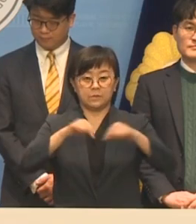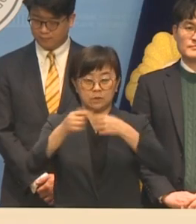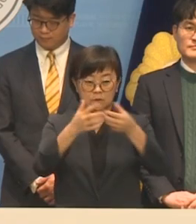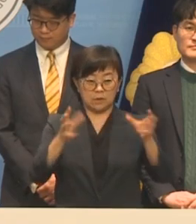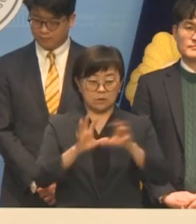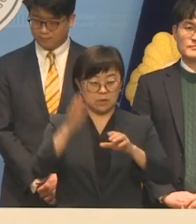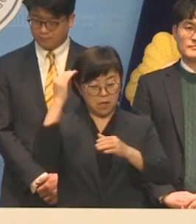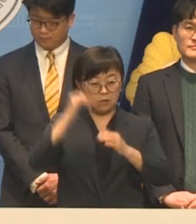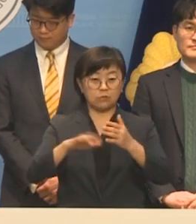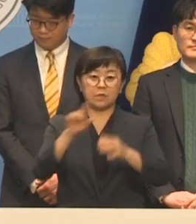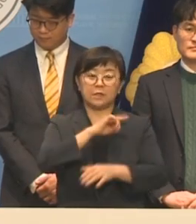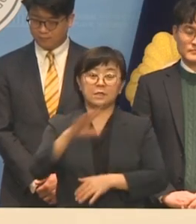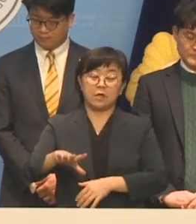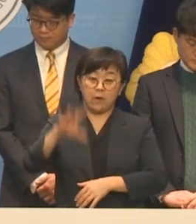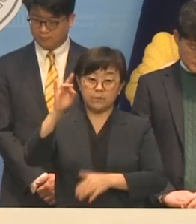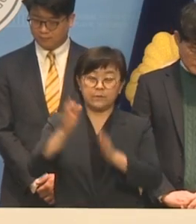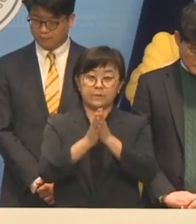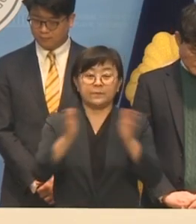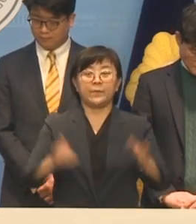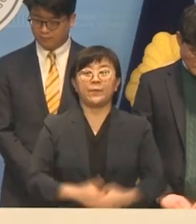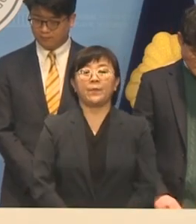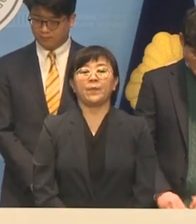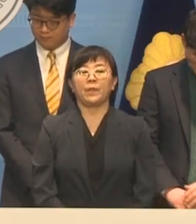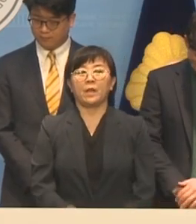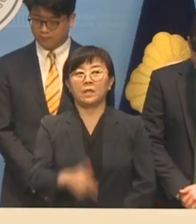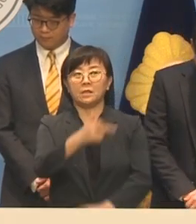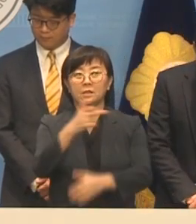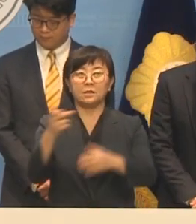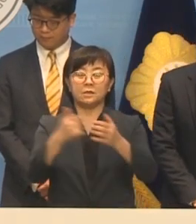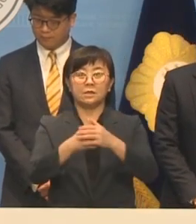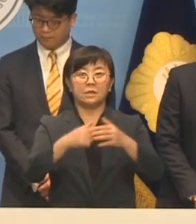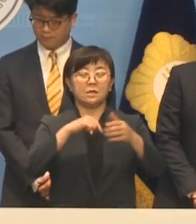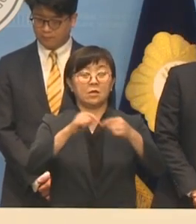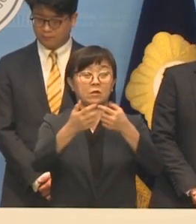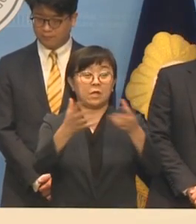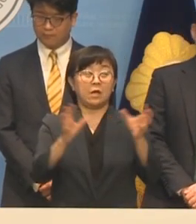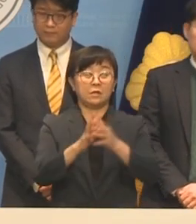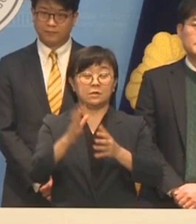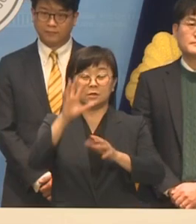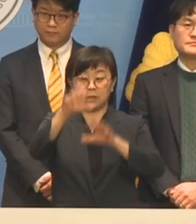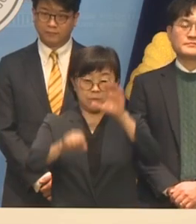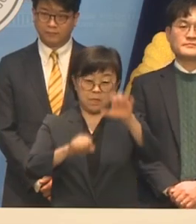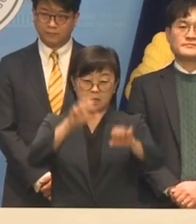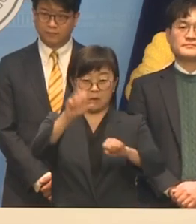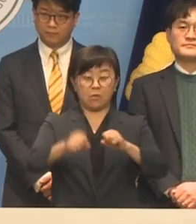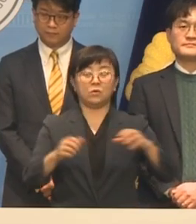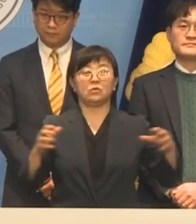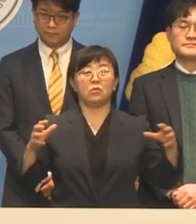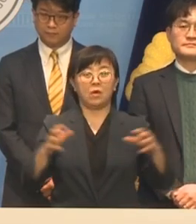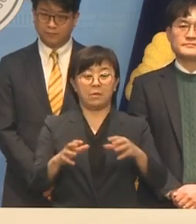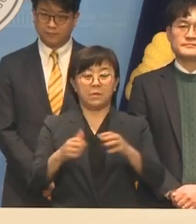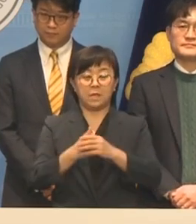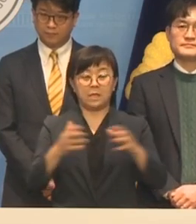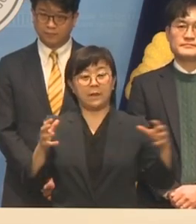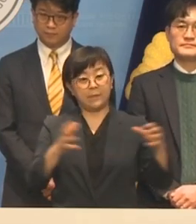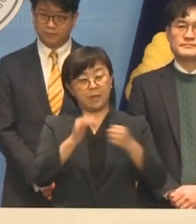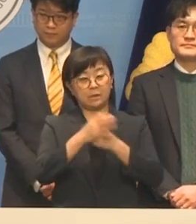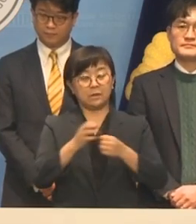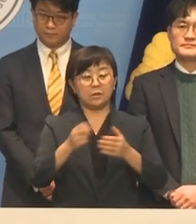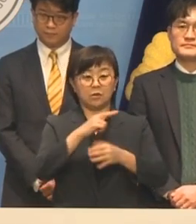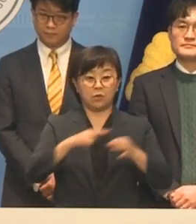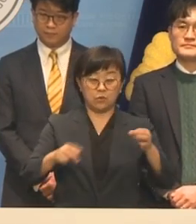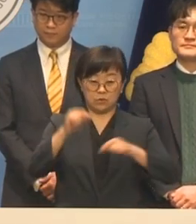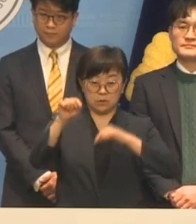대한민국 최초로 시도되는 것입니다. 큰 정당이 작은 정당을 먹어치우고 통합과 야합만이 난무하는 여의도